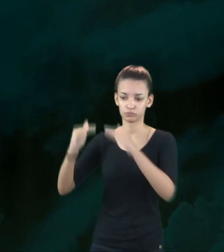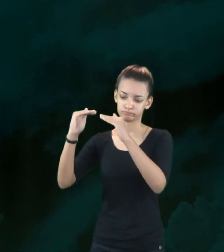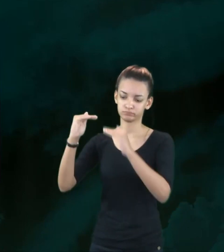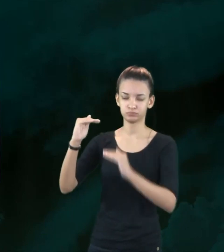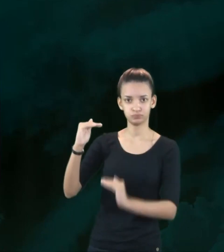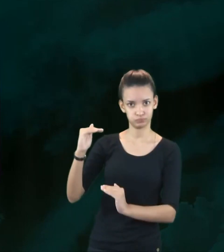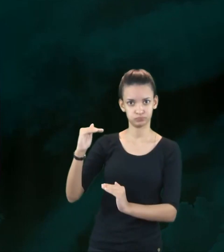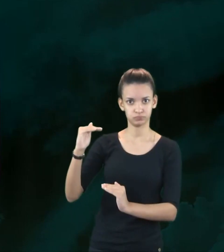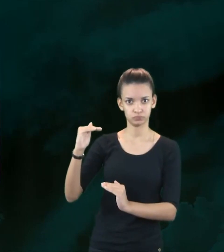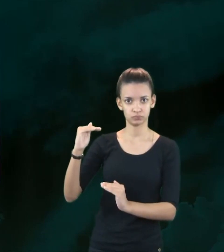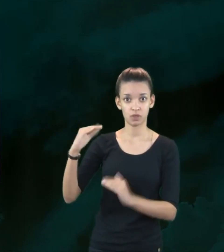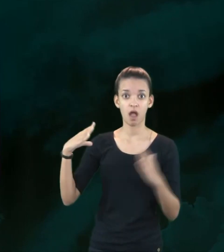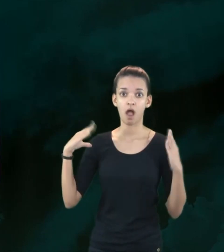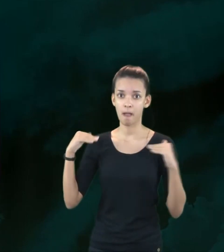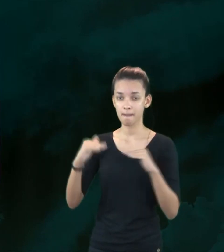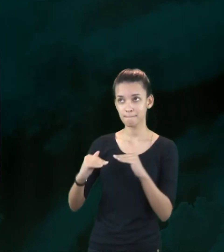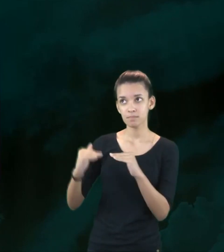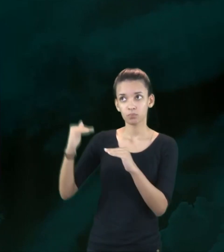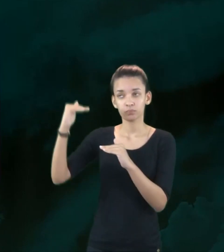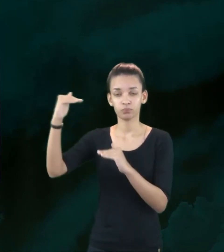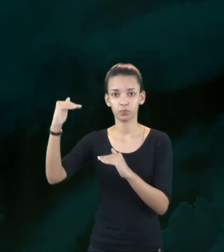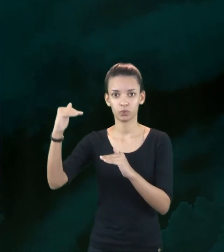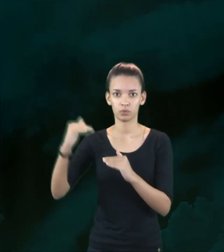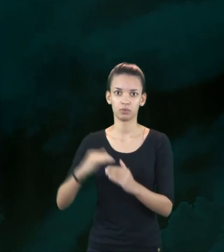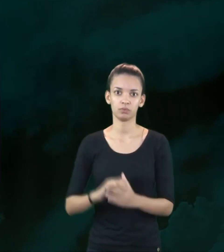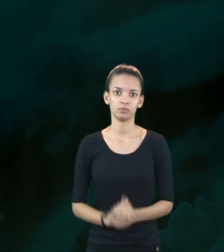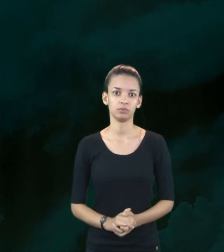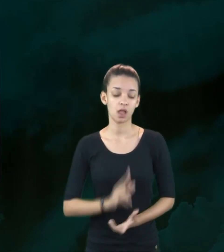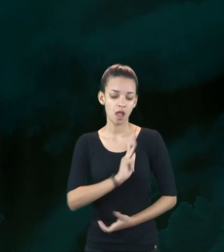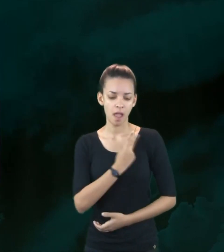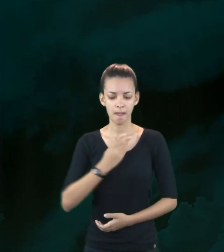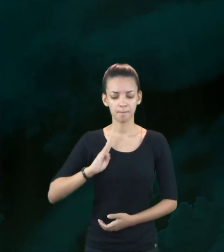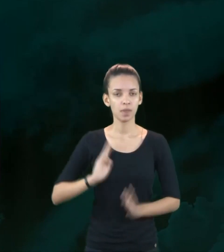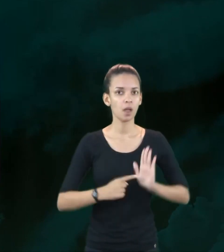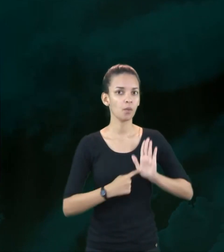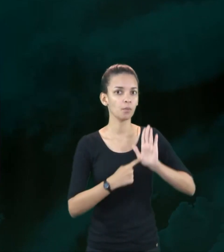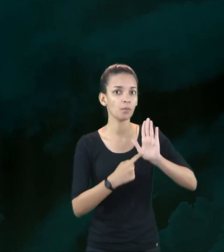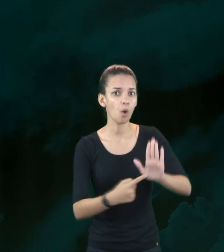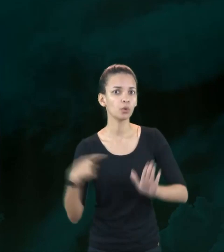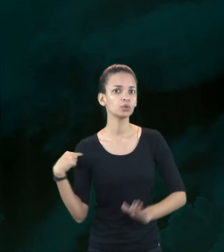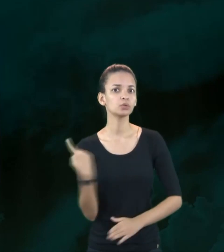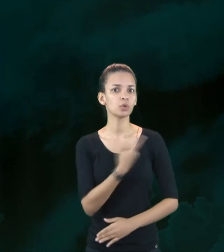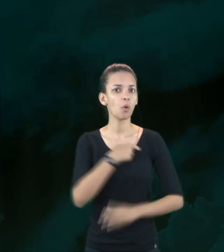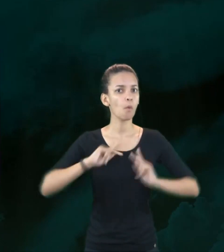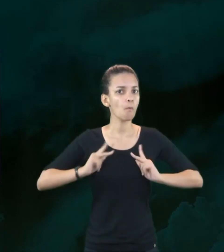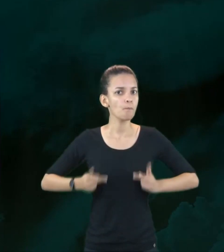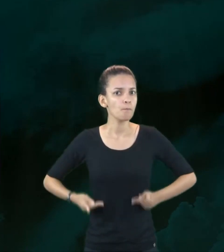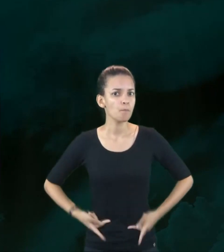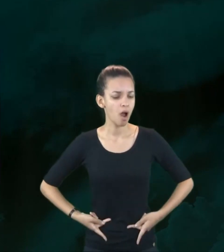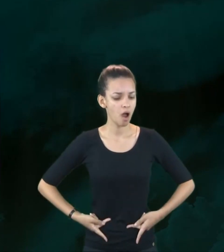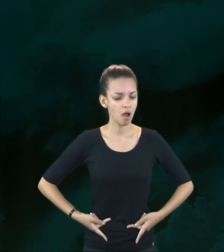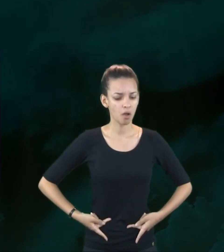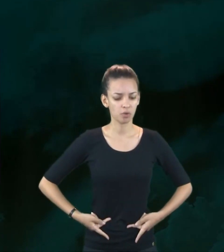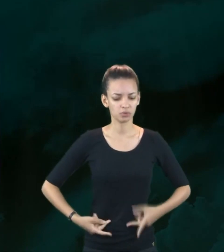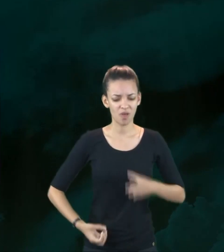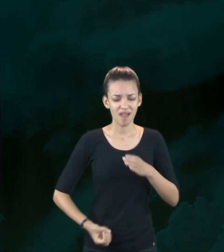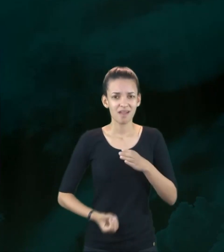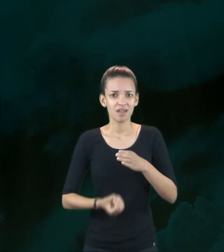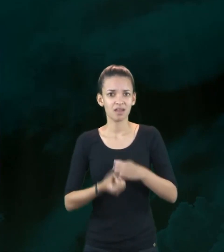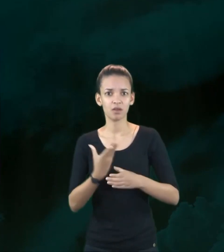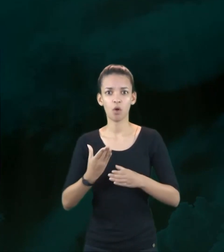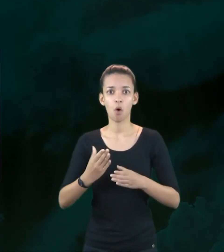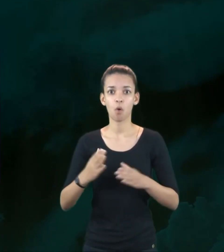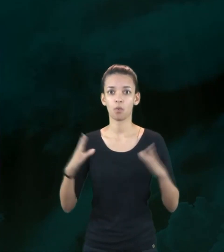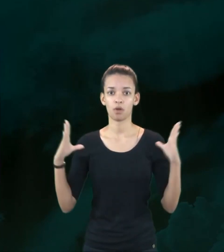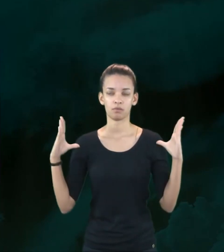Tanto é que em Hebreus 2 ele fala que nós homens fomos feitos um pouco menor do